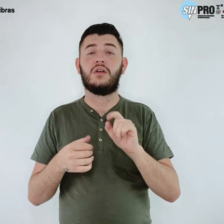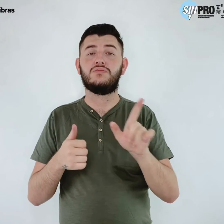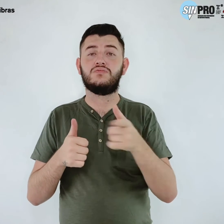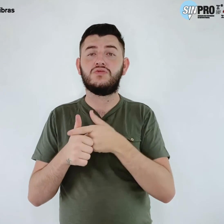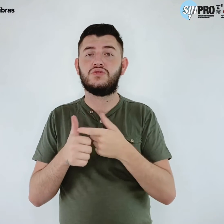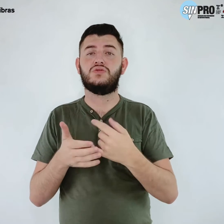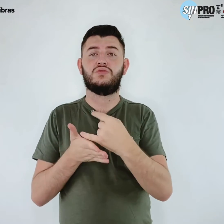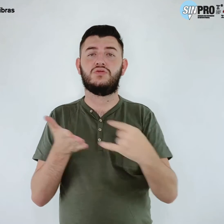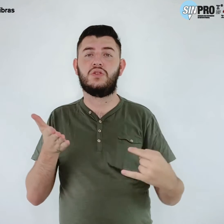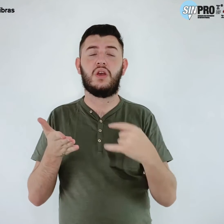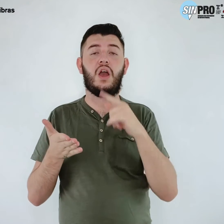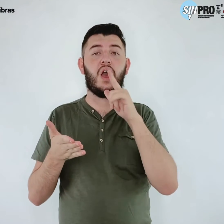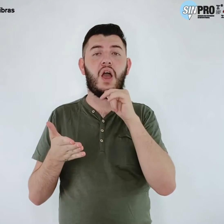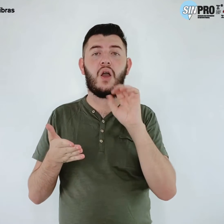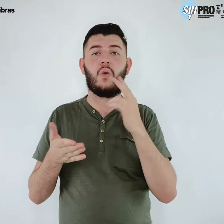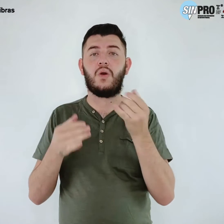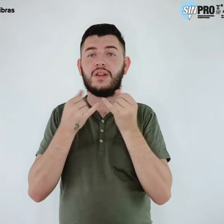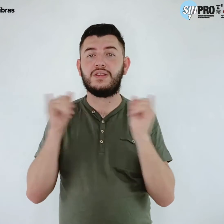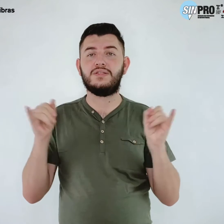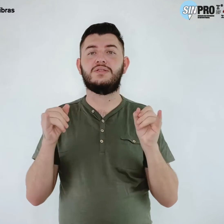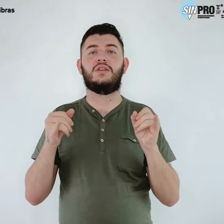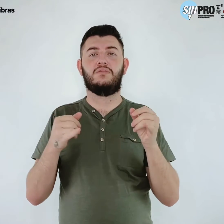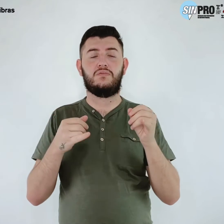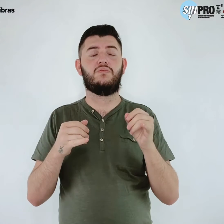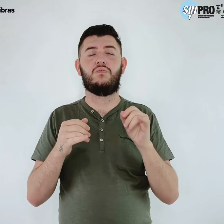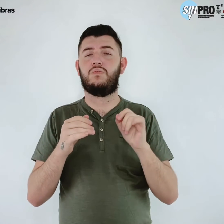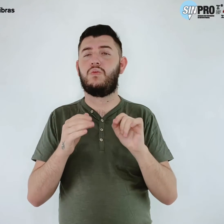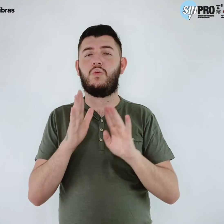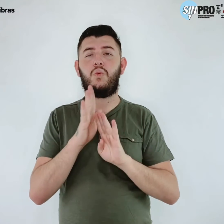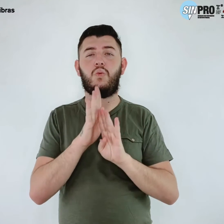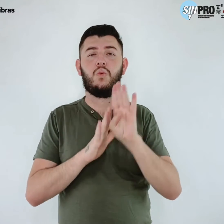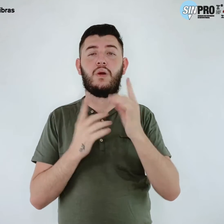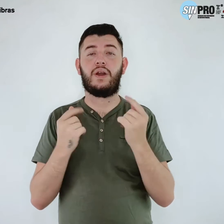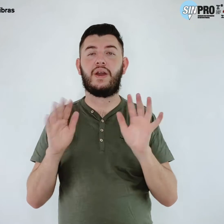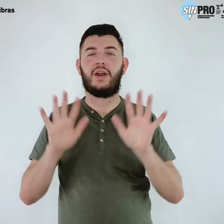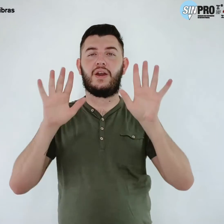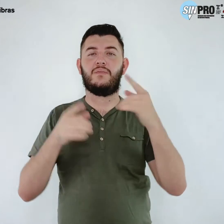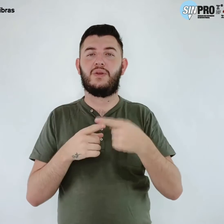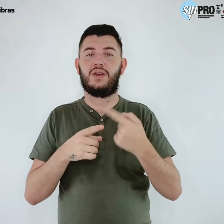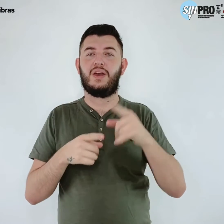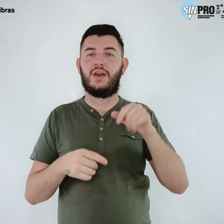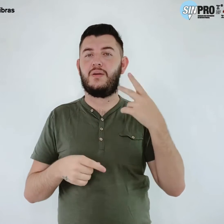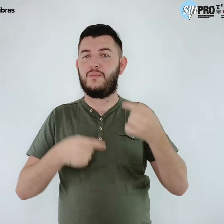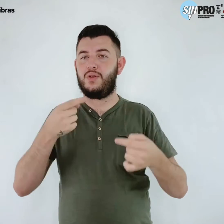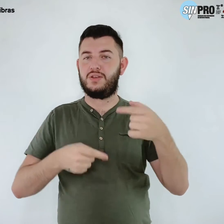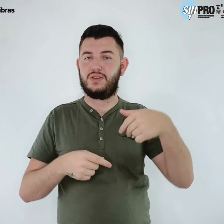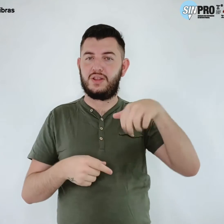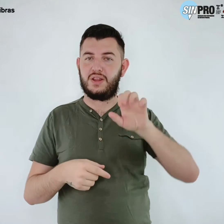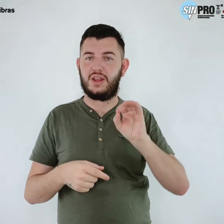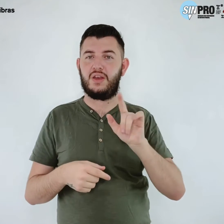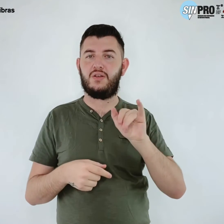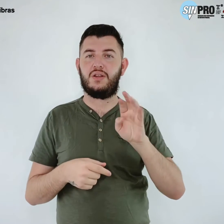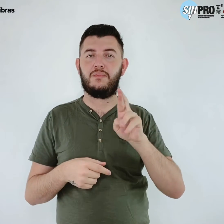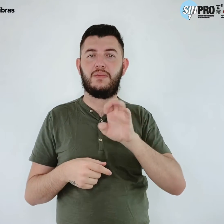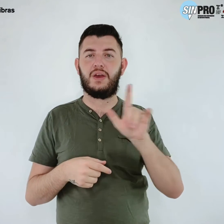e etc. está elevado por causa da política econômica neoliberal, cuja origem é o